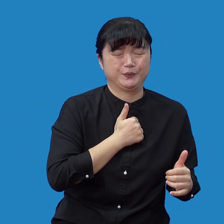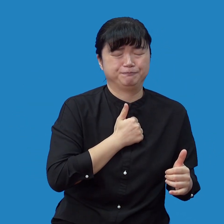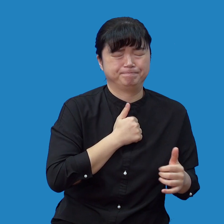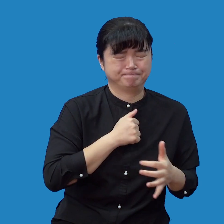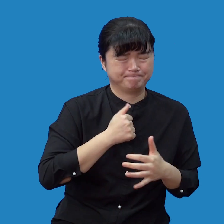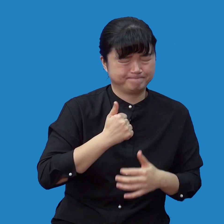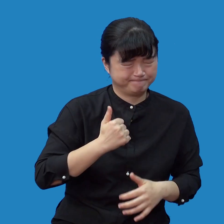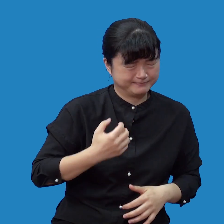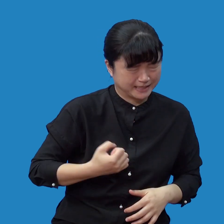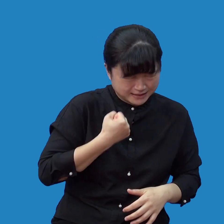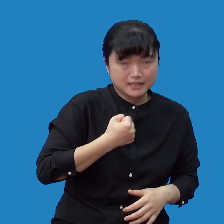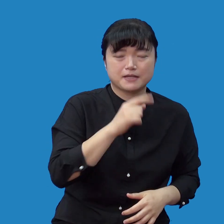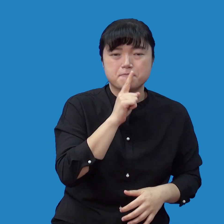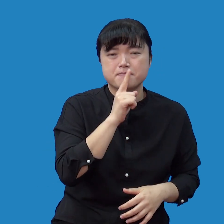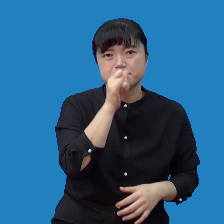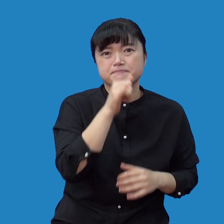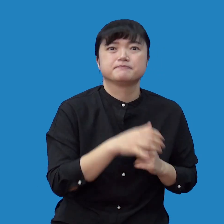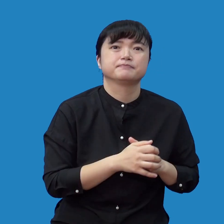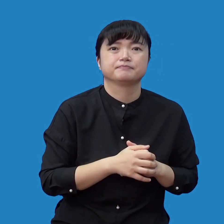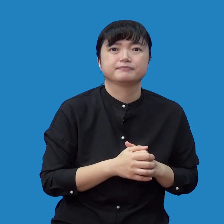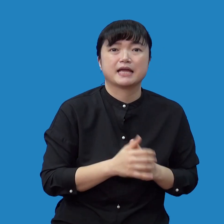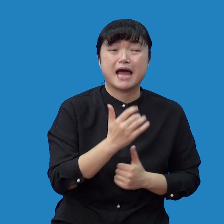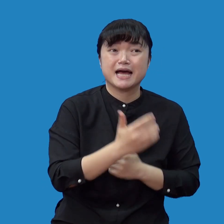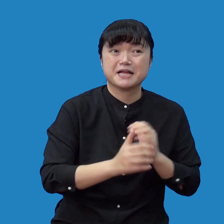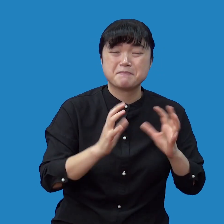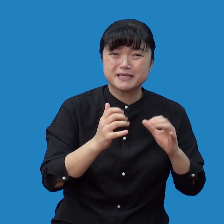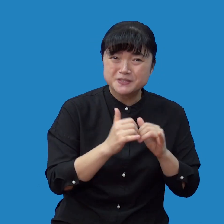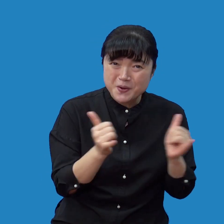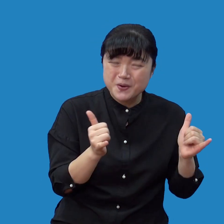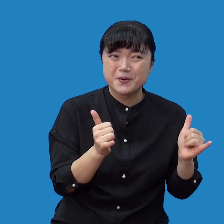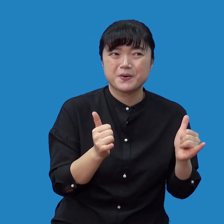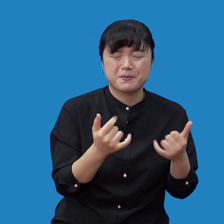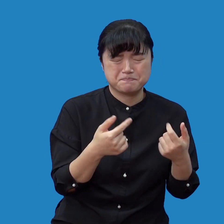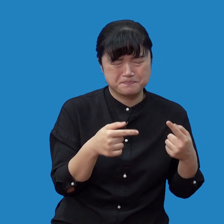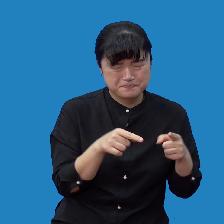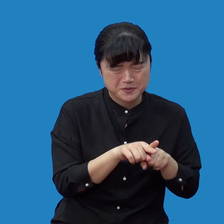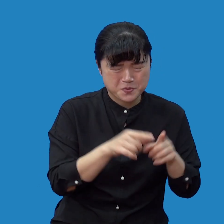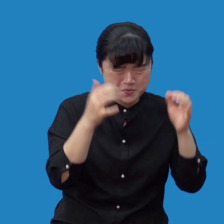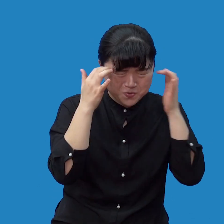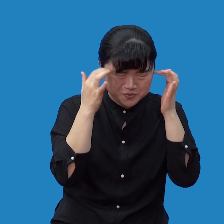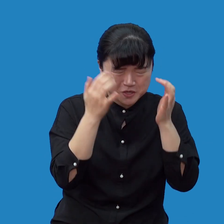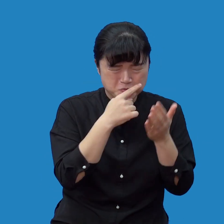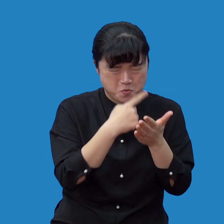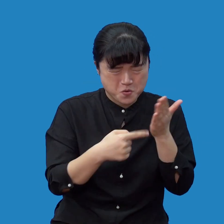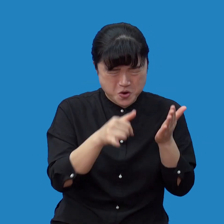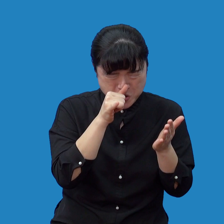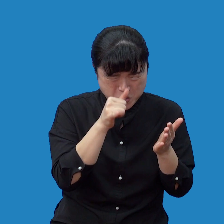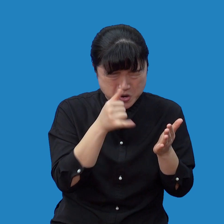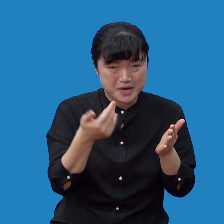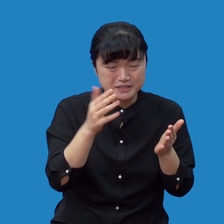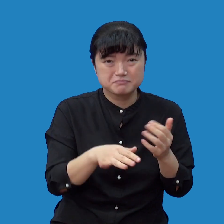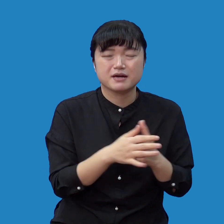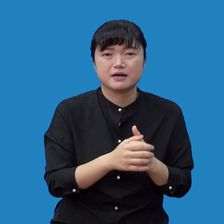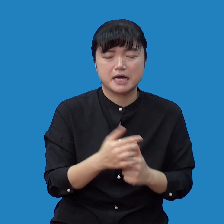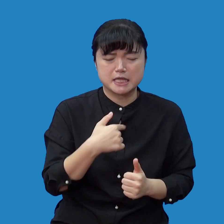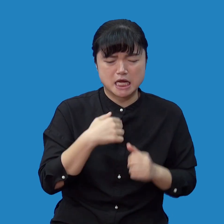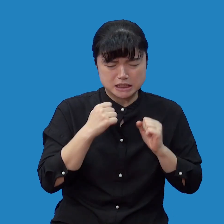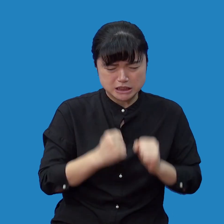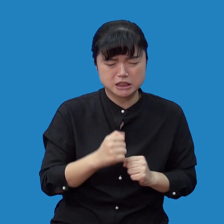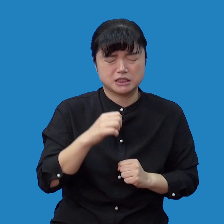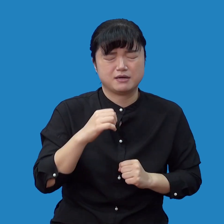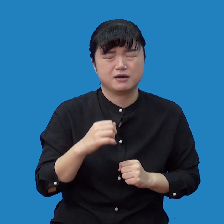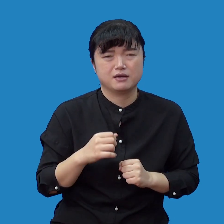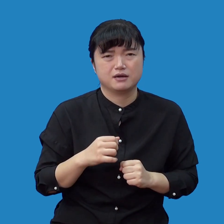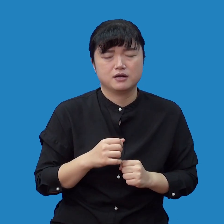것입니다. 그 하나님의 백성과 함께하는 자리가 비록 고난과 손해가 있더라도 내가 있어야 될 자리임을 용기